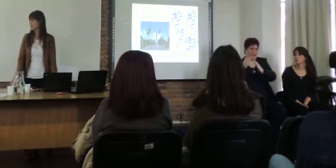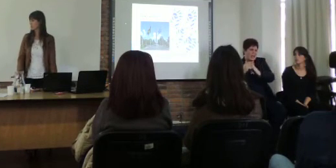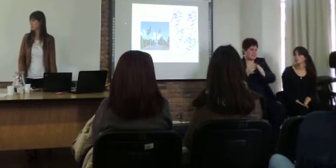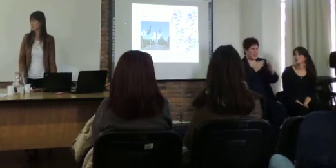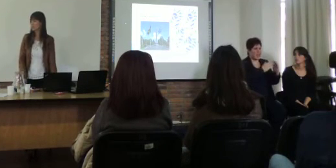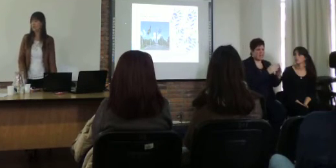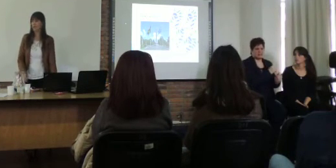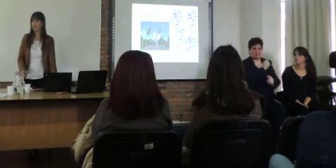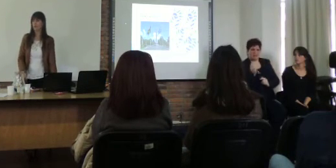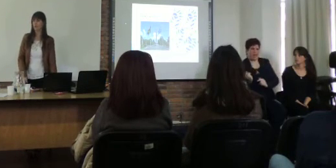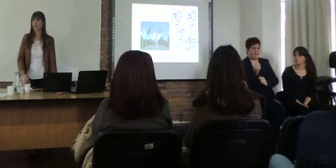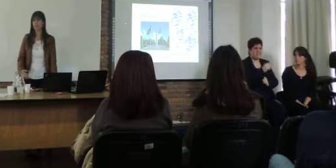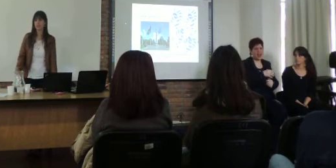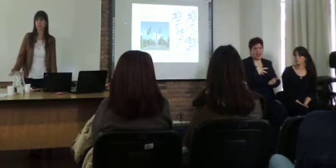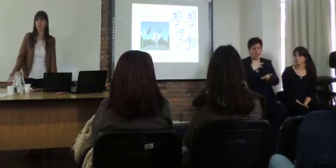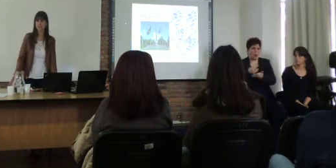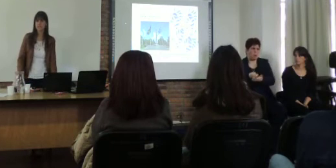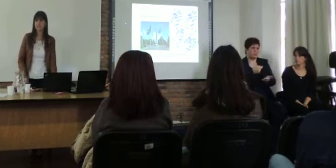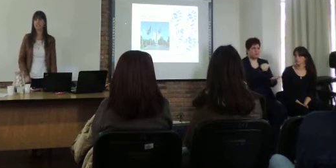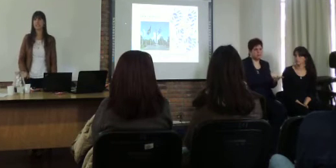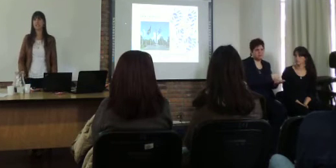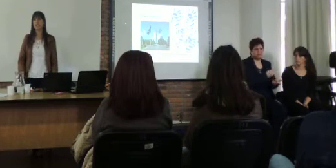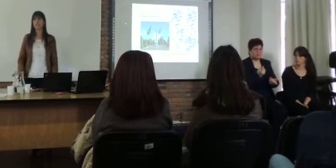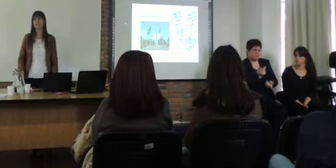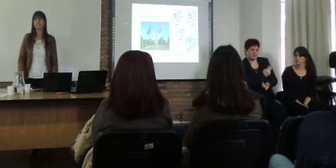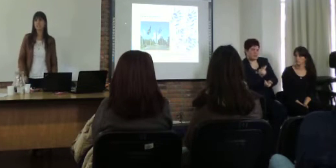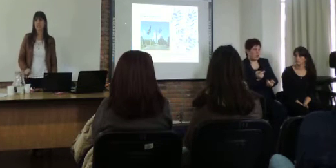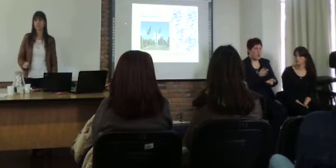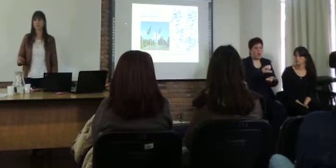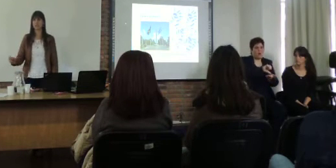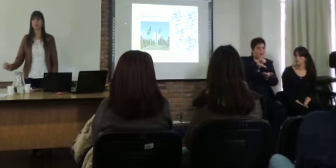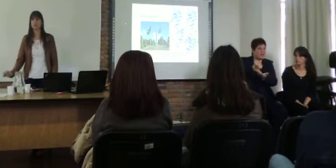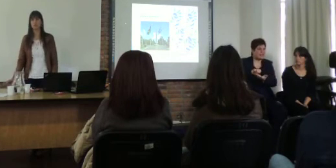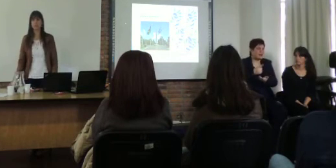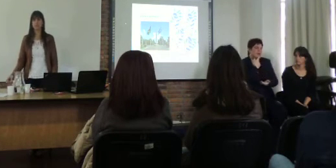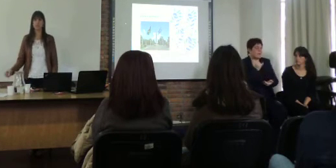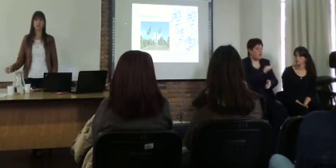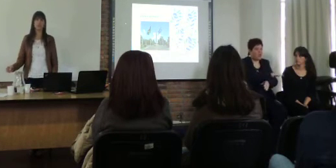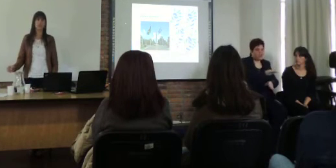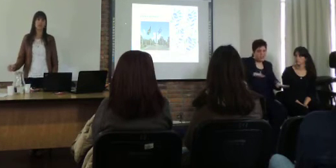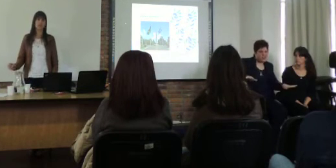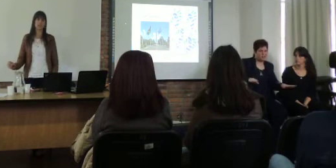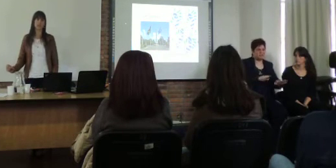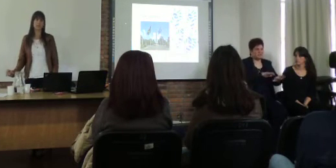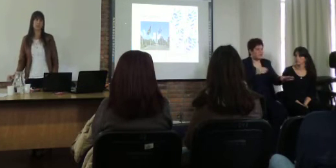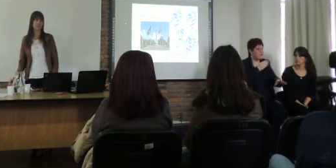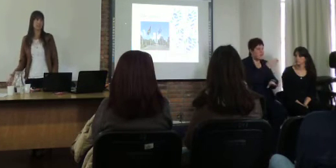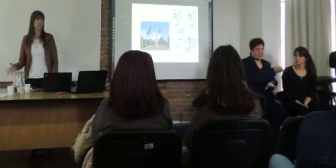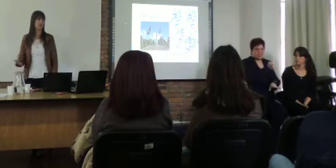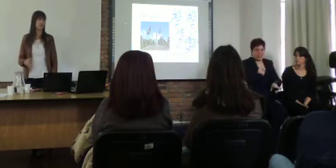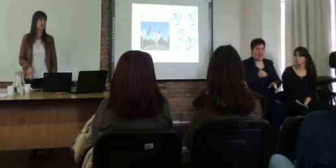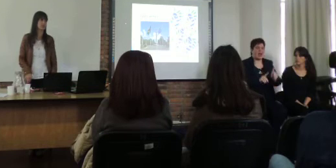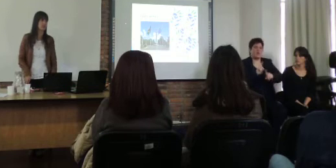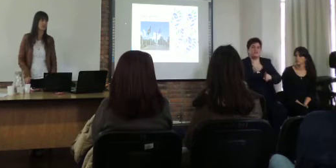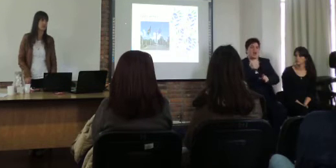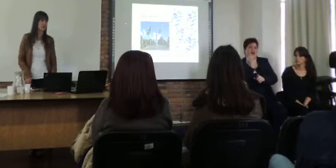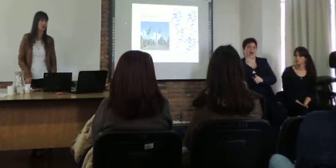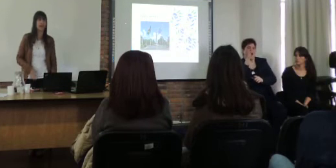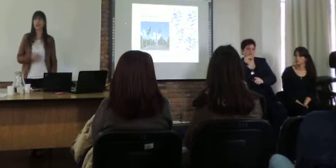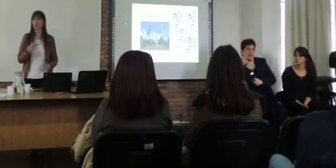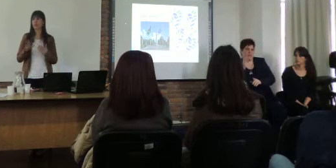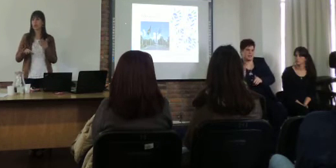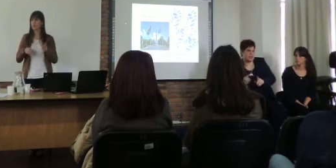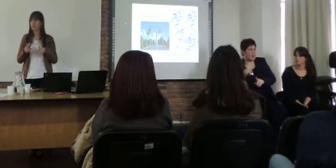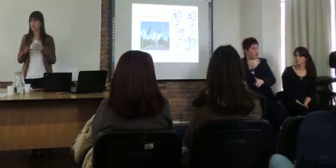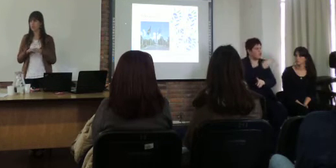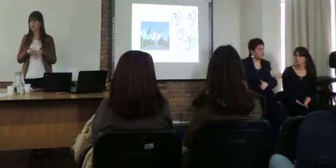brasileira, casa com uma uruguaia, um uruguaio, casa com uma brasileira. As crianças estudam no Brasil, na escola brasileira, estudam na escola